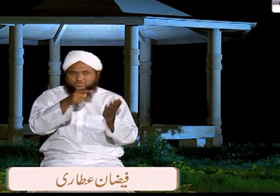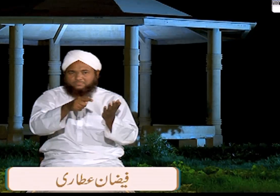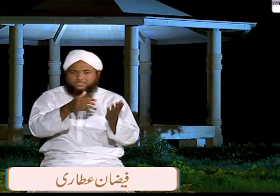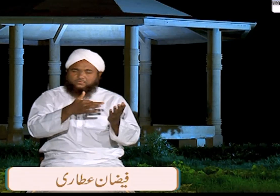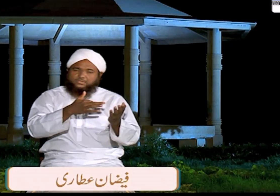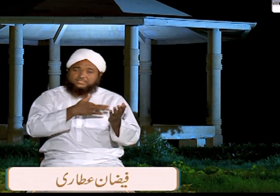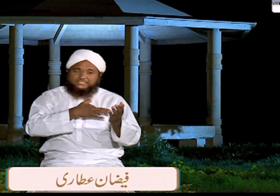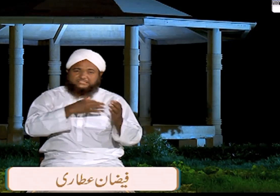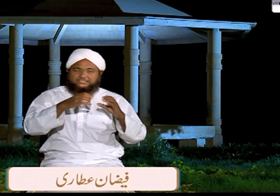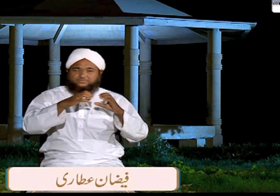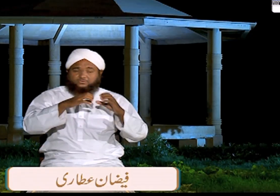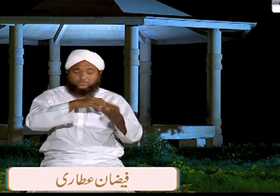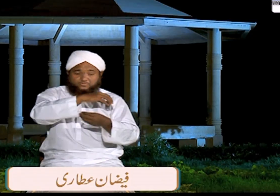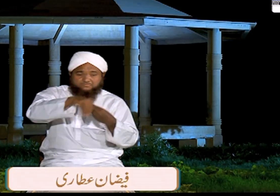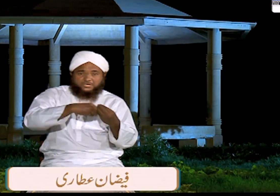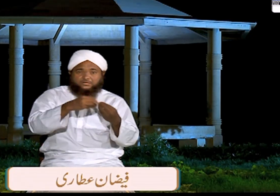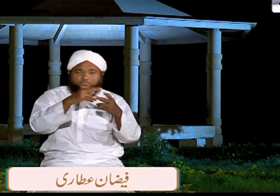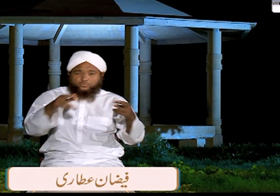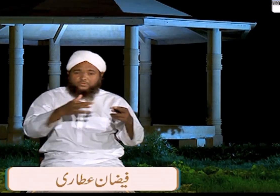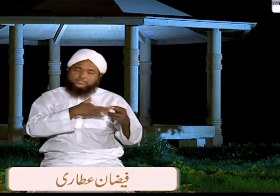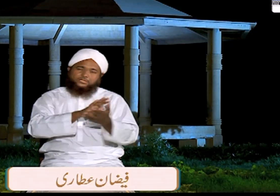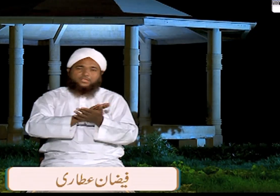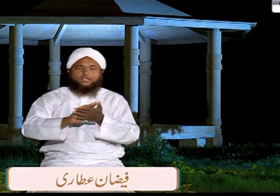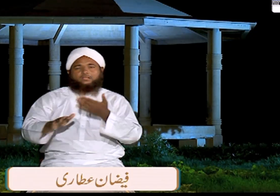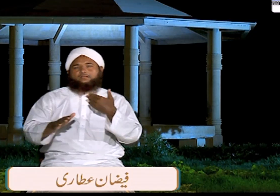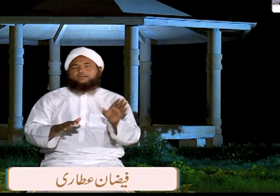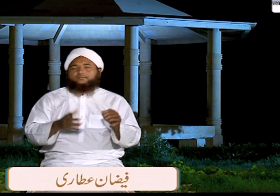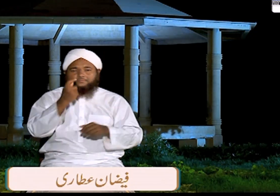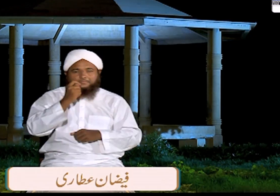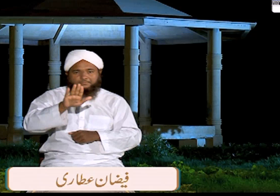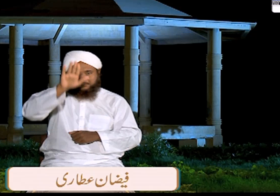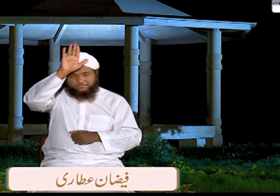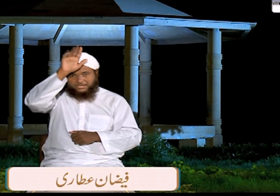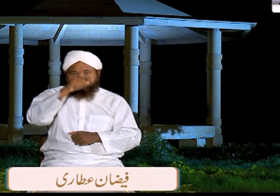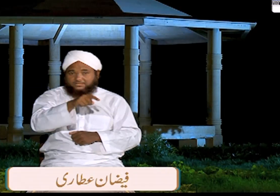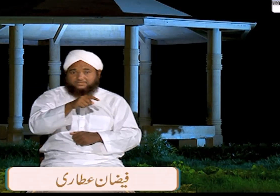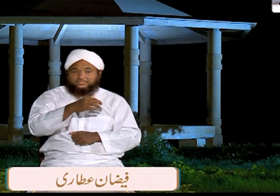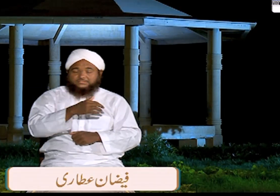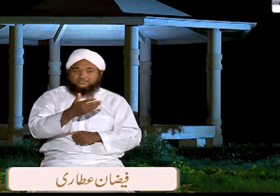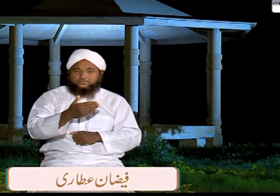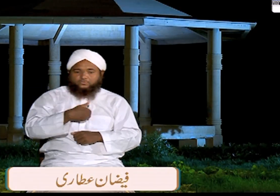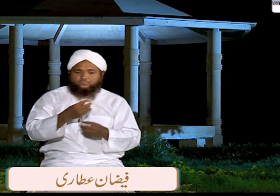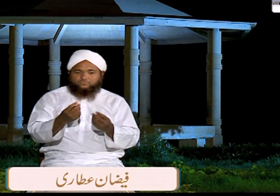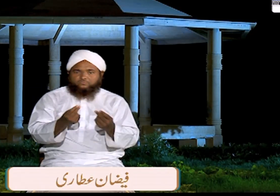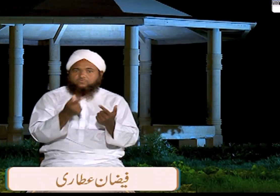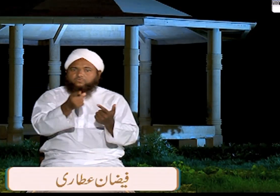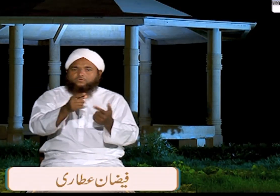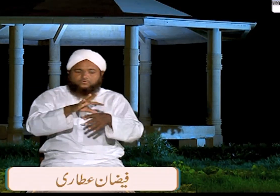گیا عالم صاحب کی بات اپنی آنکھوں سے درست ہوتی دیکھ کر طبع رب پاک پر ایمان لے آیا اور